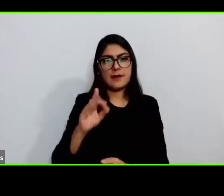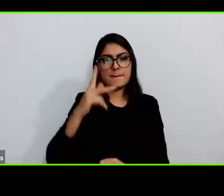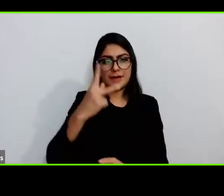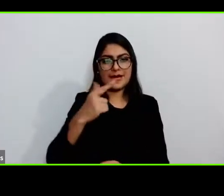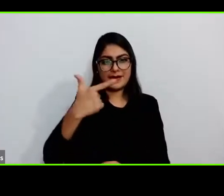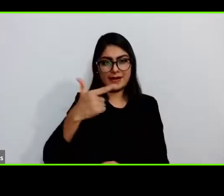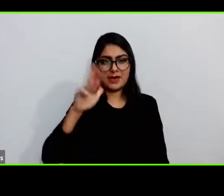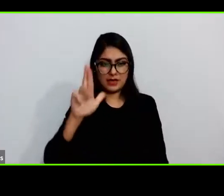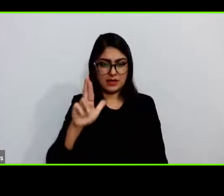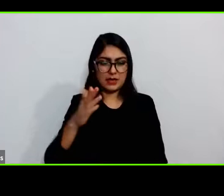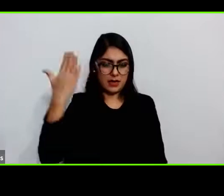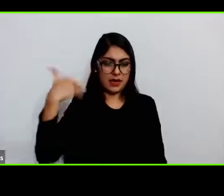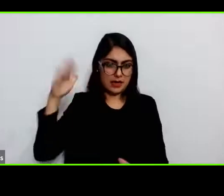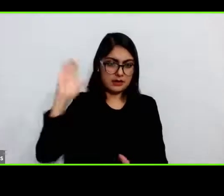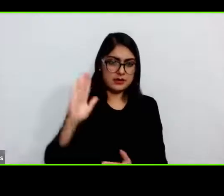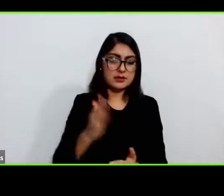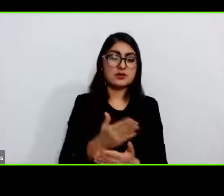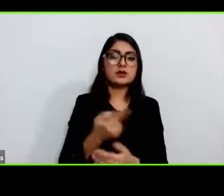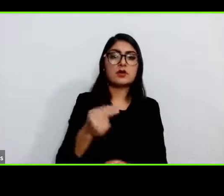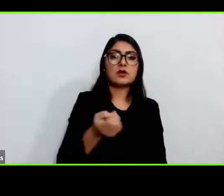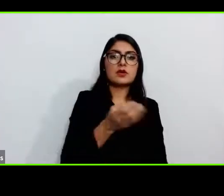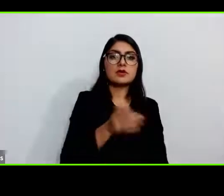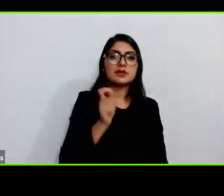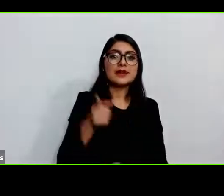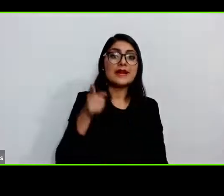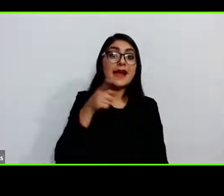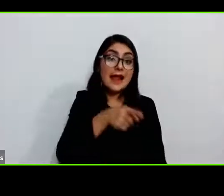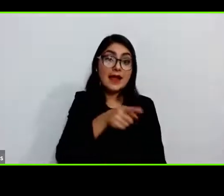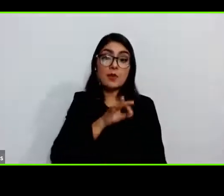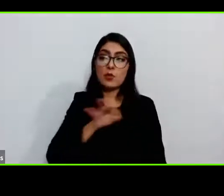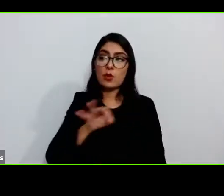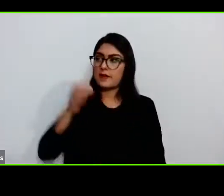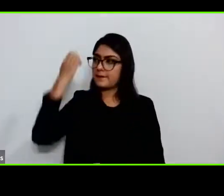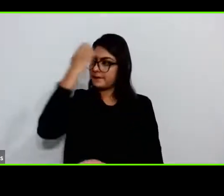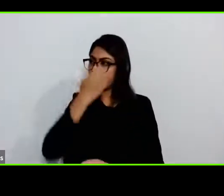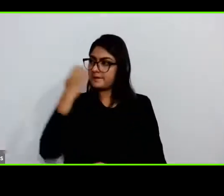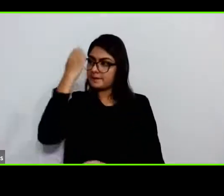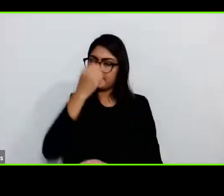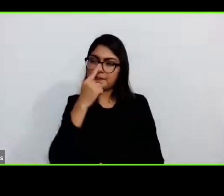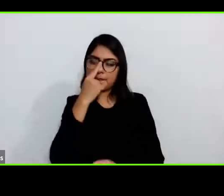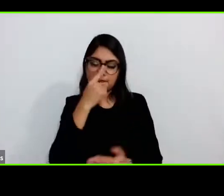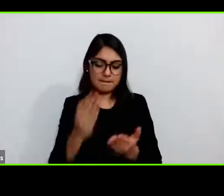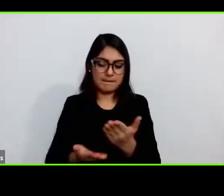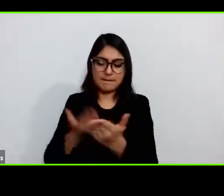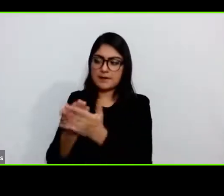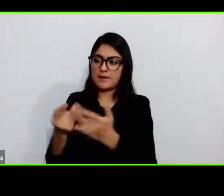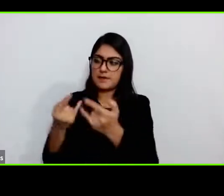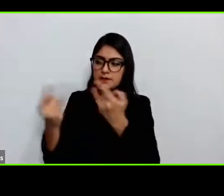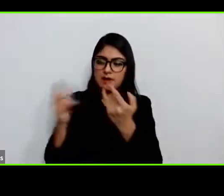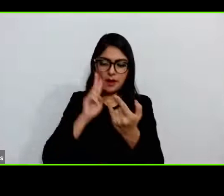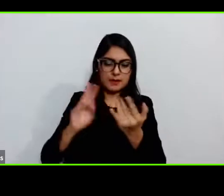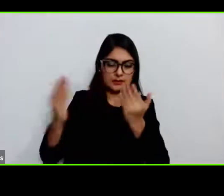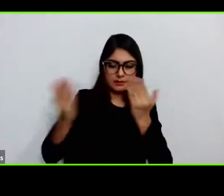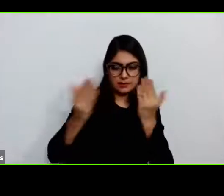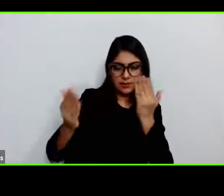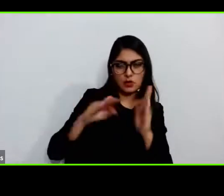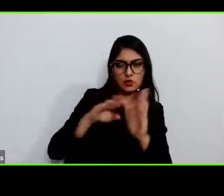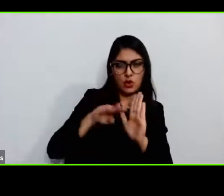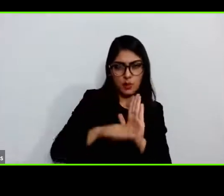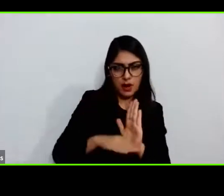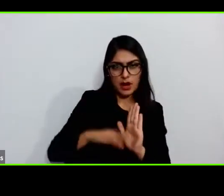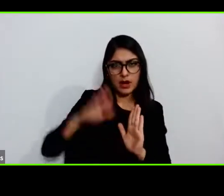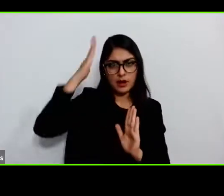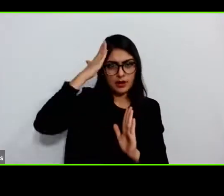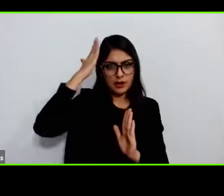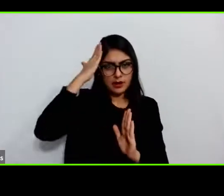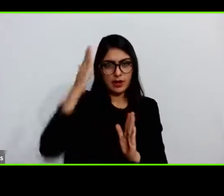hacer es plantear la inconstitucionalidad en abstracto, es decir, ajeno a un caso concreto, de la norma general, puede ser un tratado internacional,